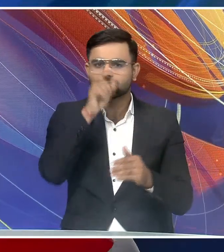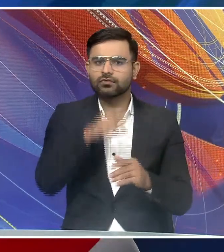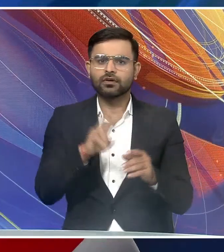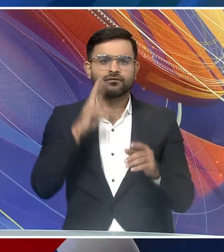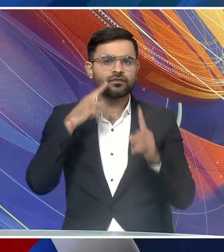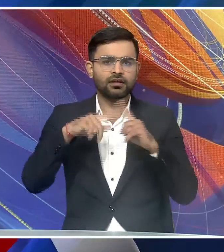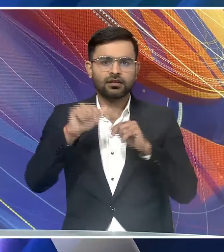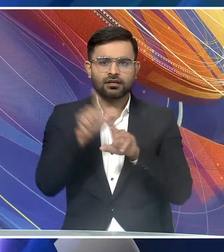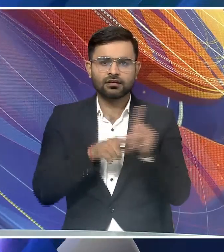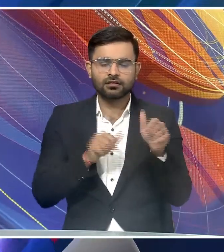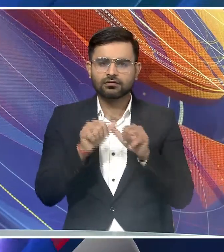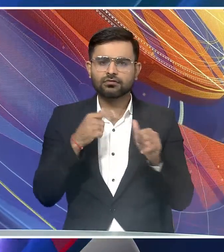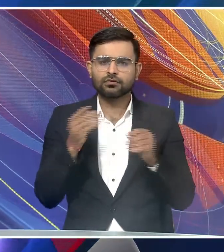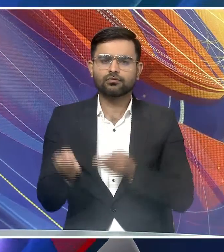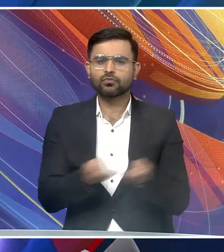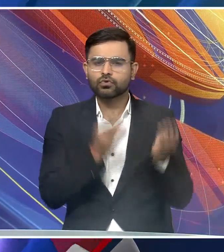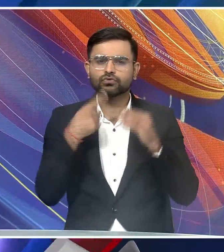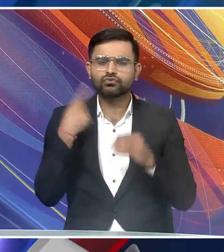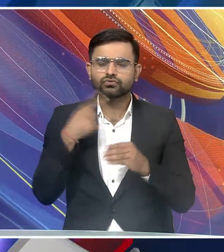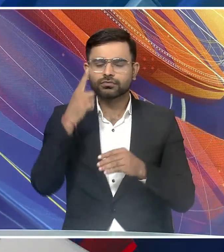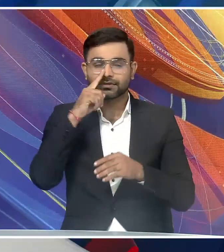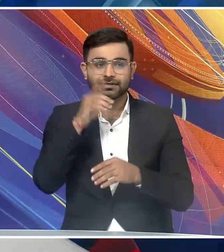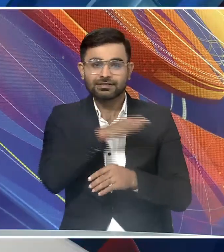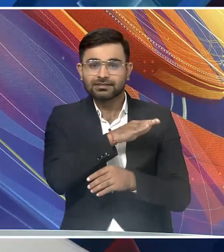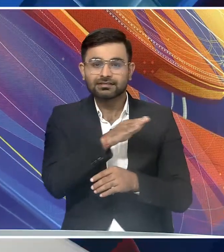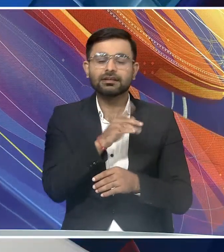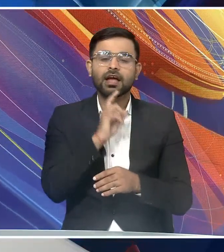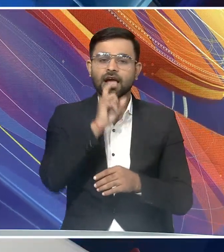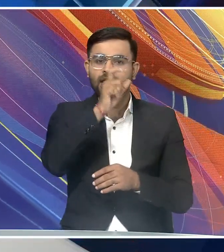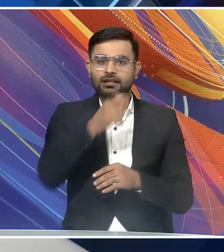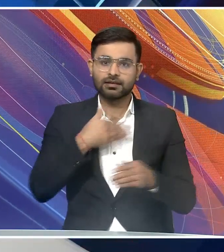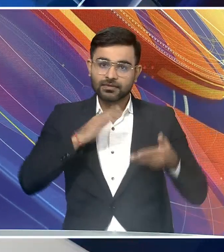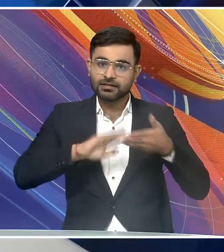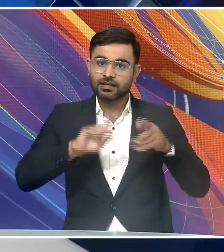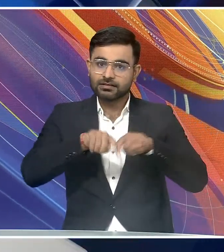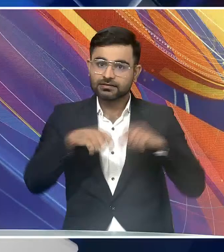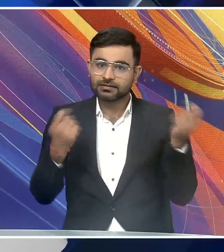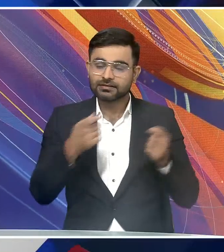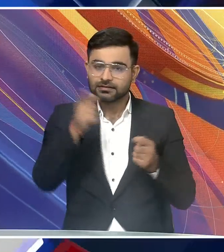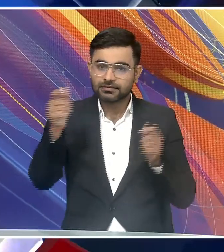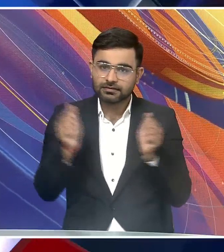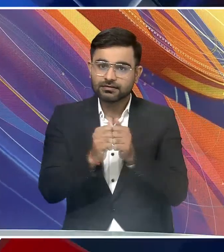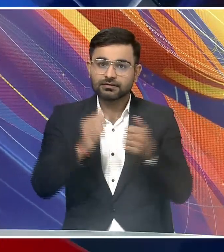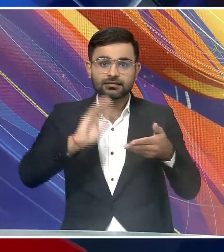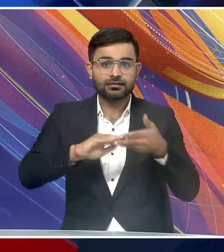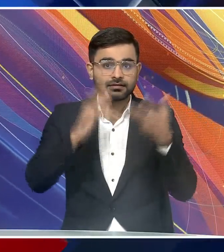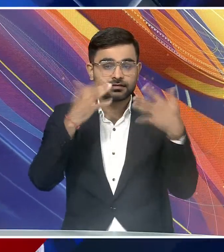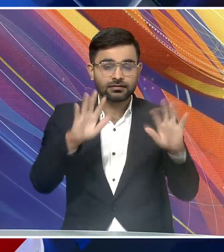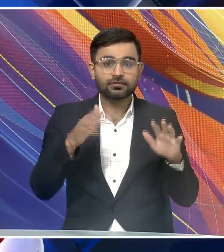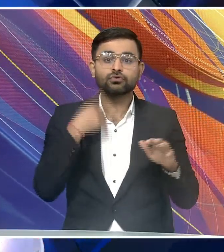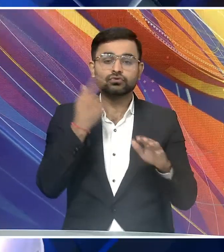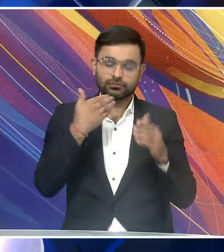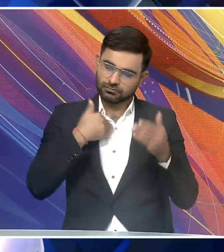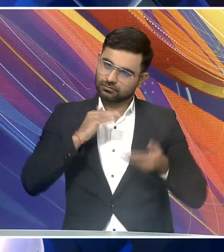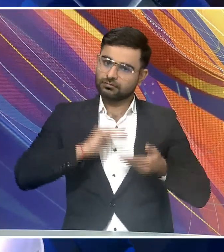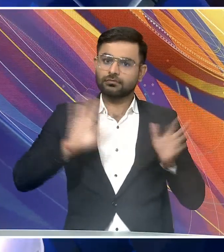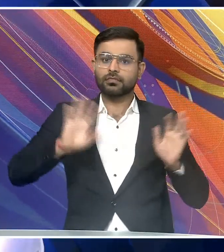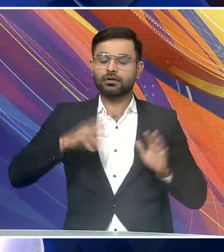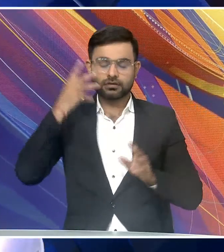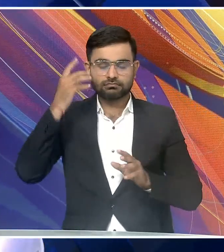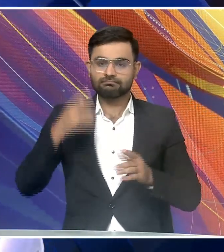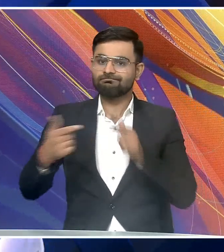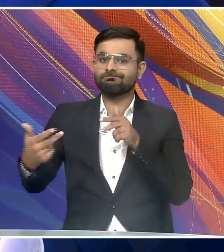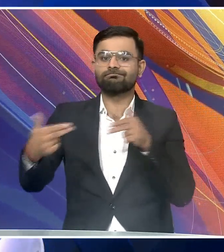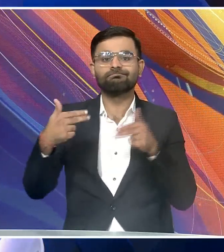को। अरे कौन पूजा? इंद्रेश की भतीजी जिसके साथ हमारी शादी टूटी थी। उसकी शादी होगी तो हमारे साथ होगी, वरना खून खराब